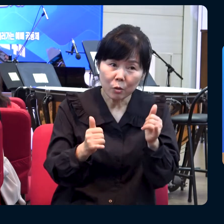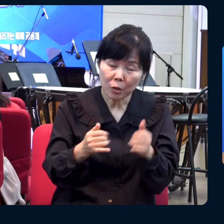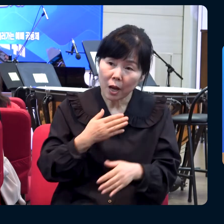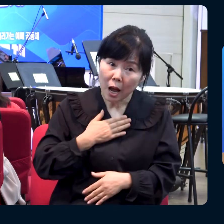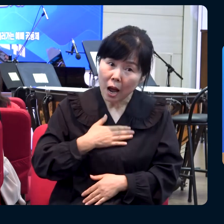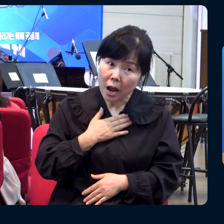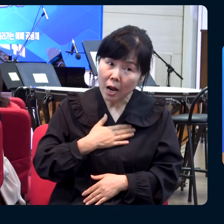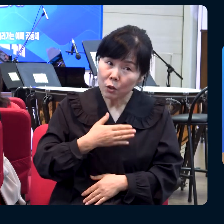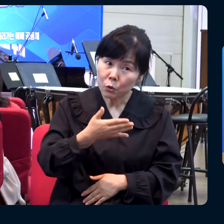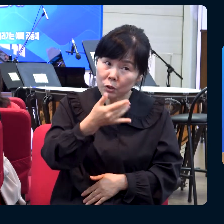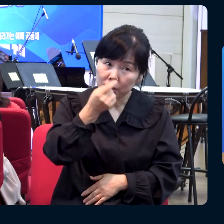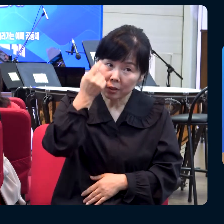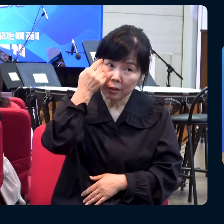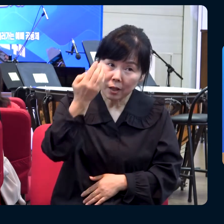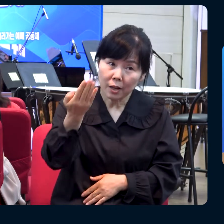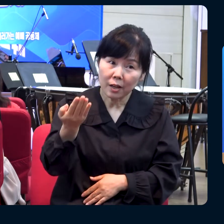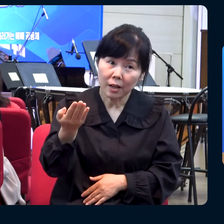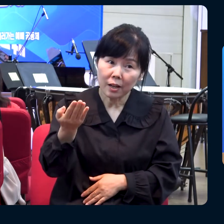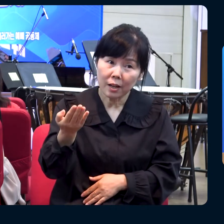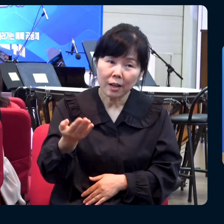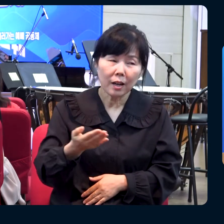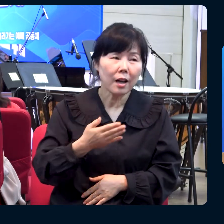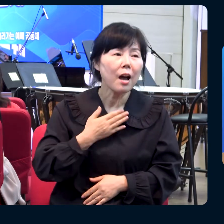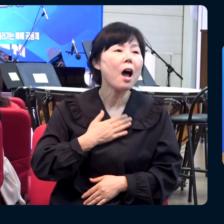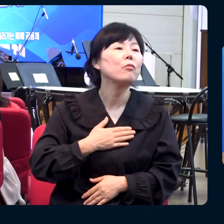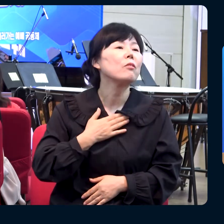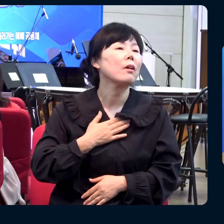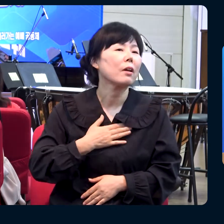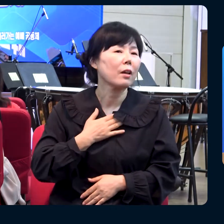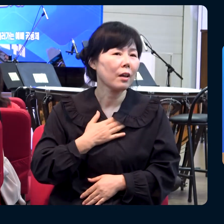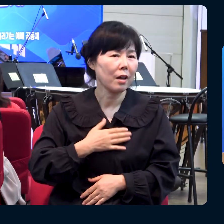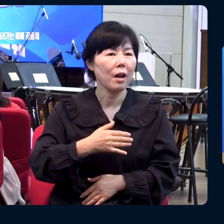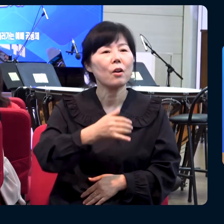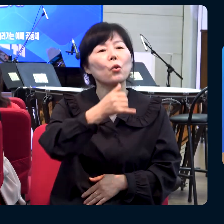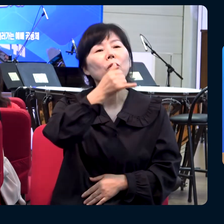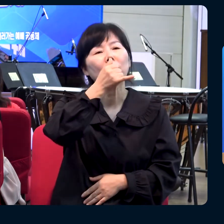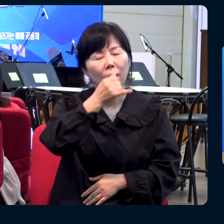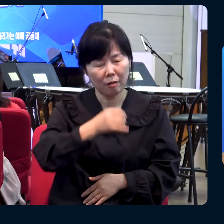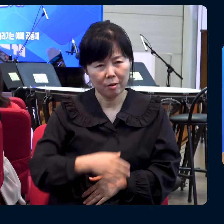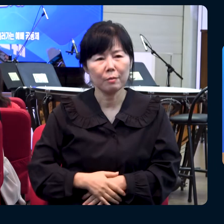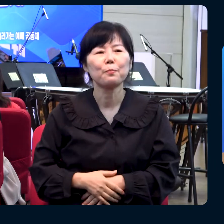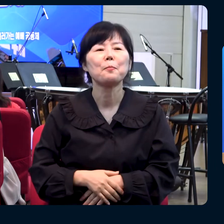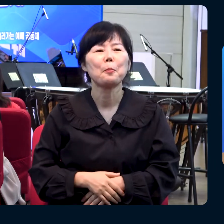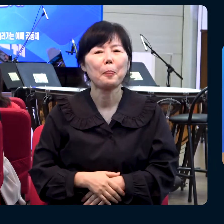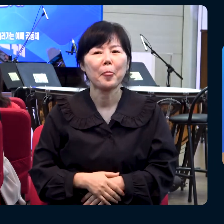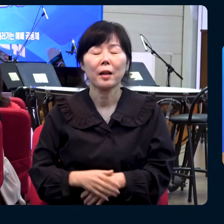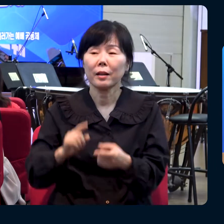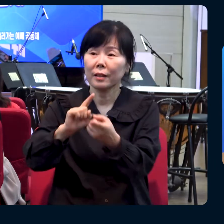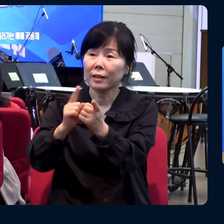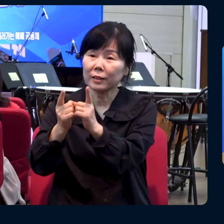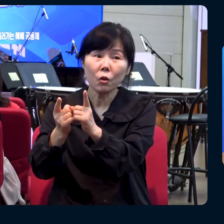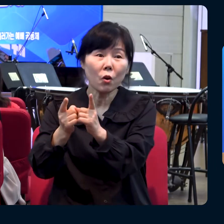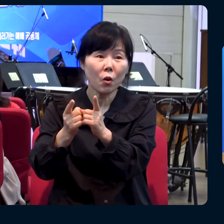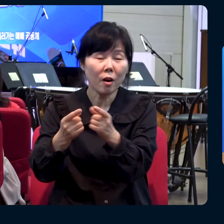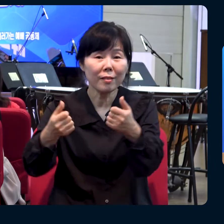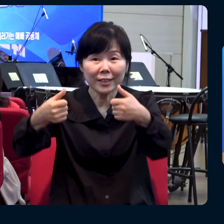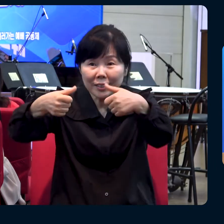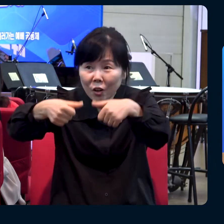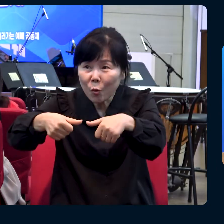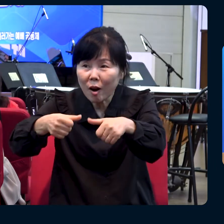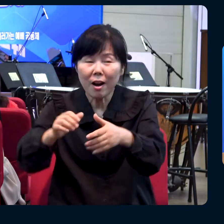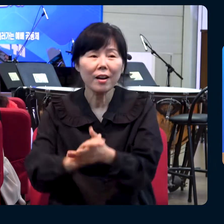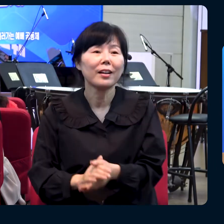몰라볼까요? 네, 다 알아요. 옆 사람하고 이렇게 인사하고 시작하면 좋겠습니다. 우리는